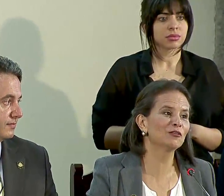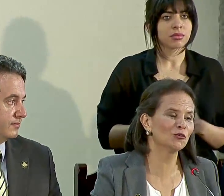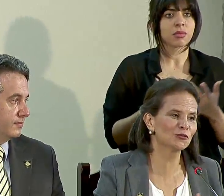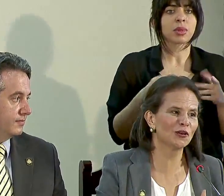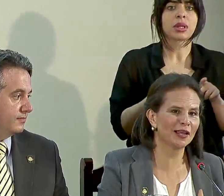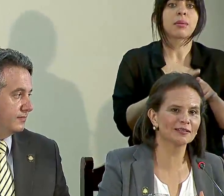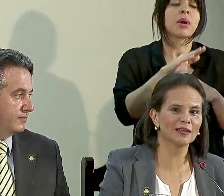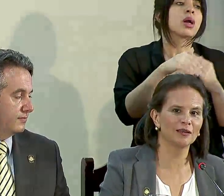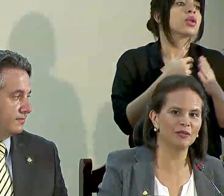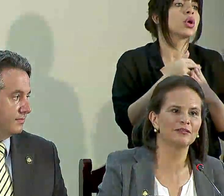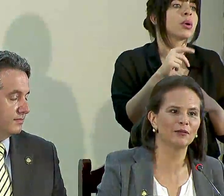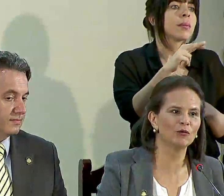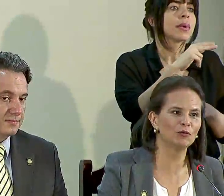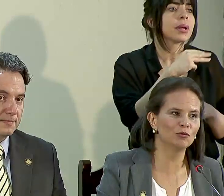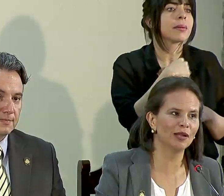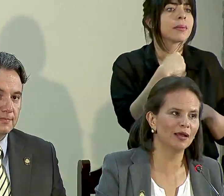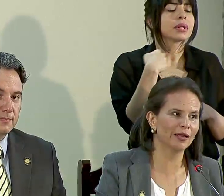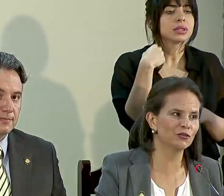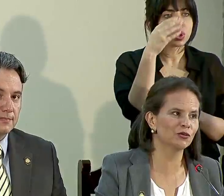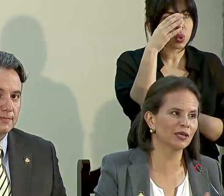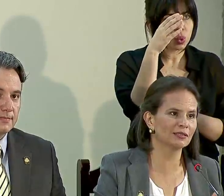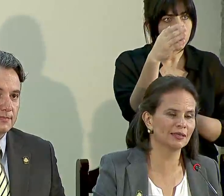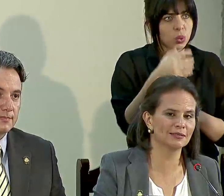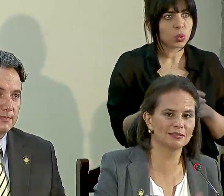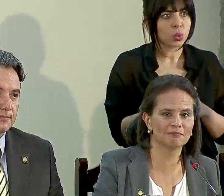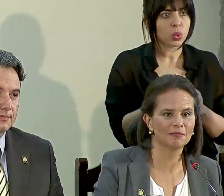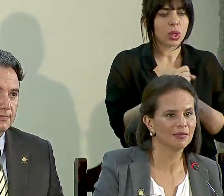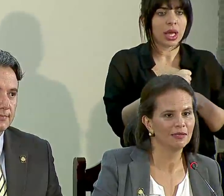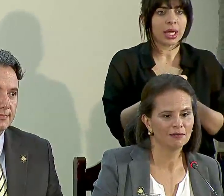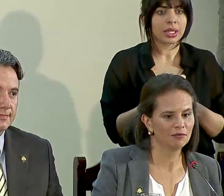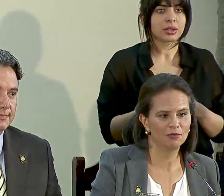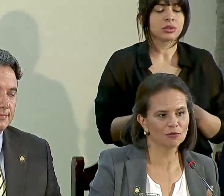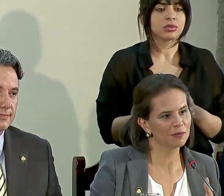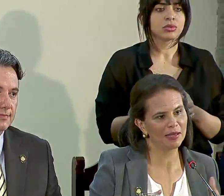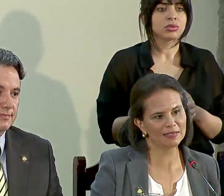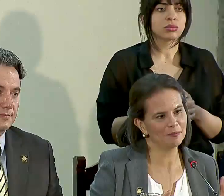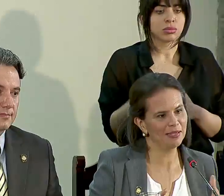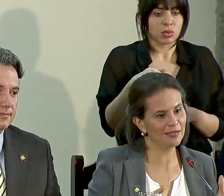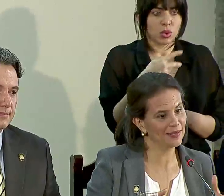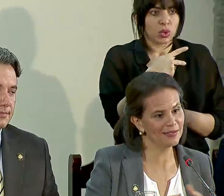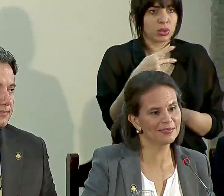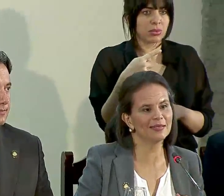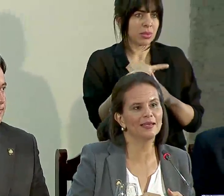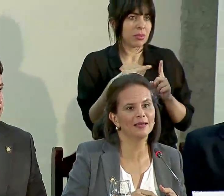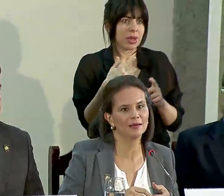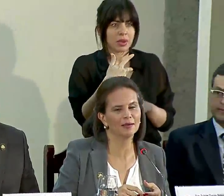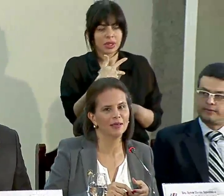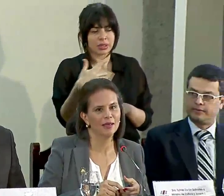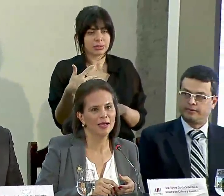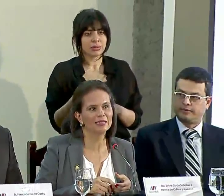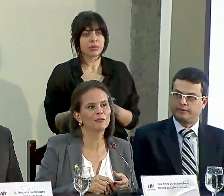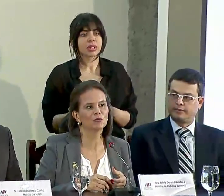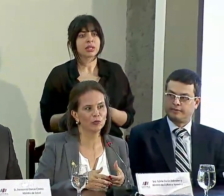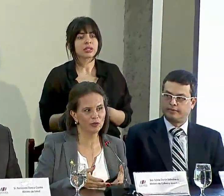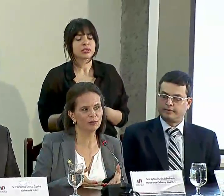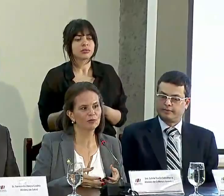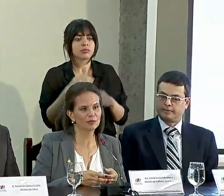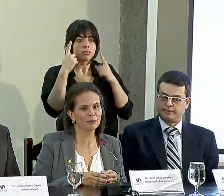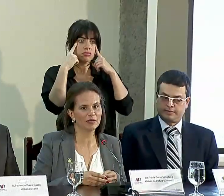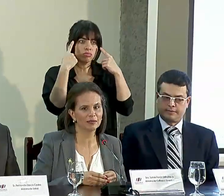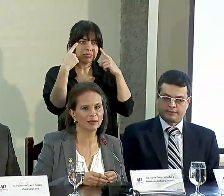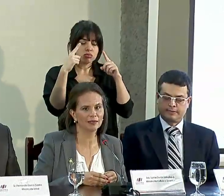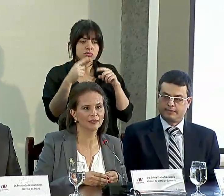pues también a todos los colegas que en el Ministerio de Cultura han hecho que en estas dos semanas y media, tres, hayamos